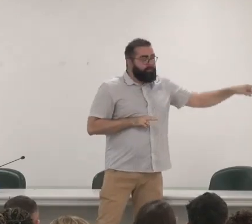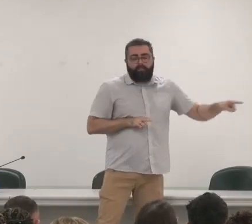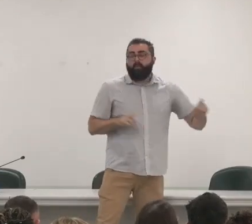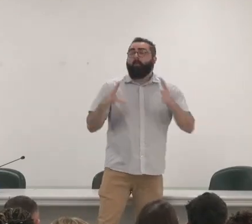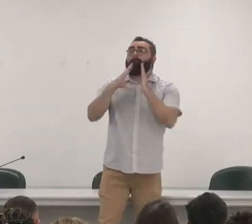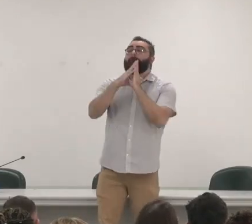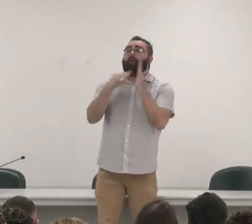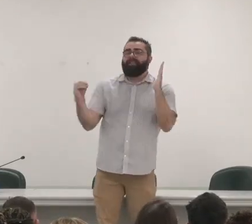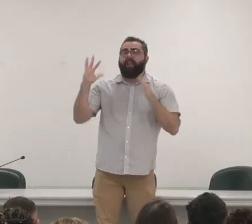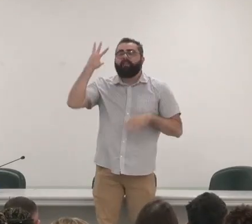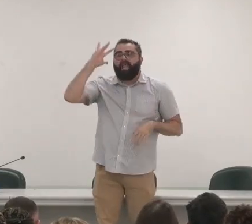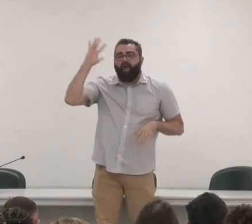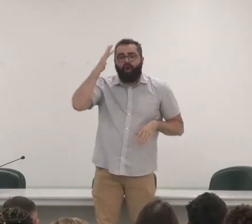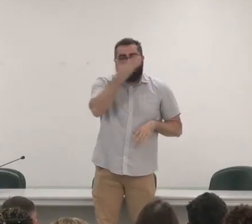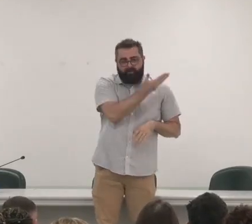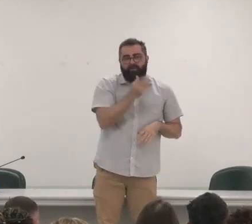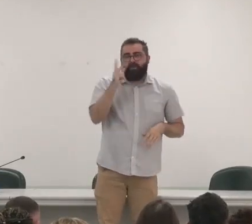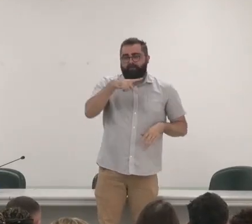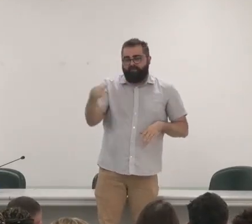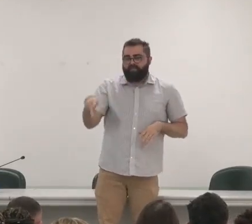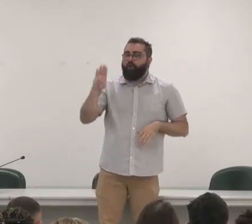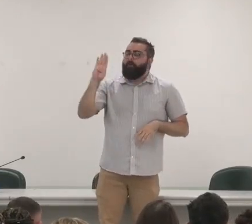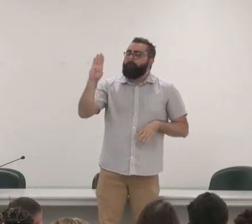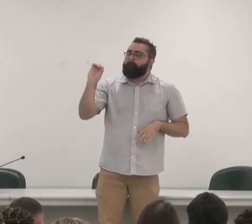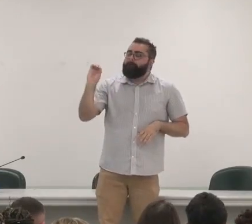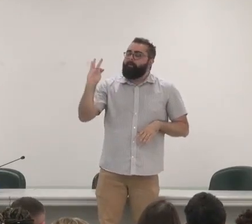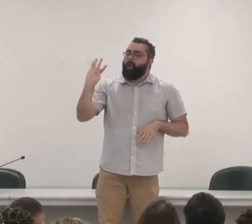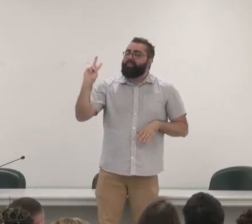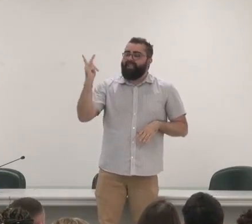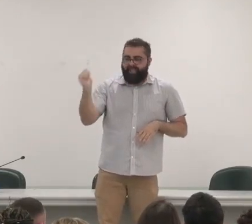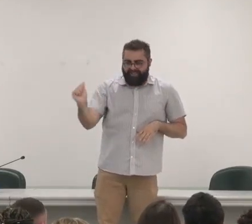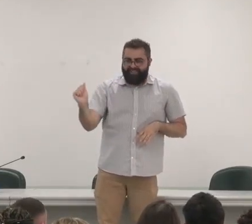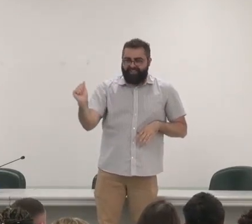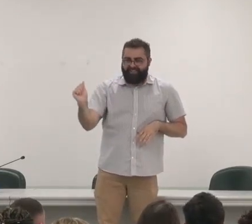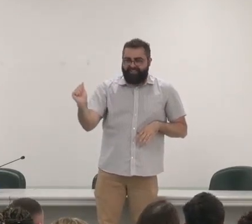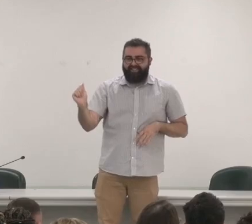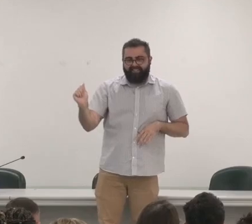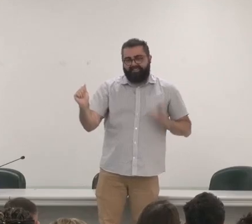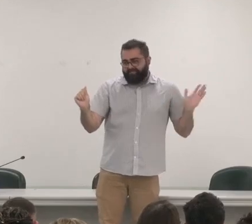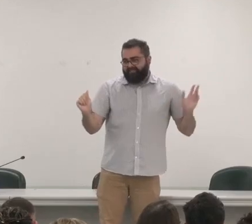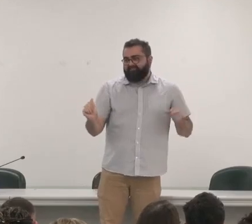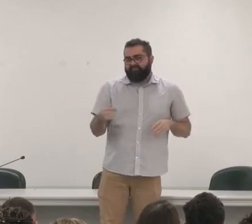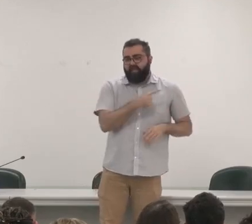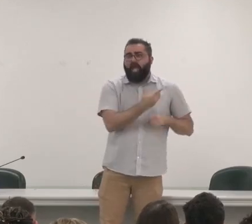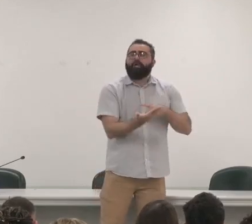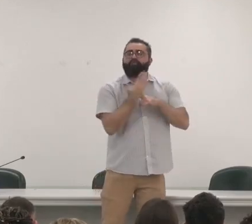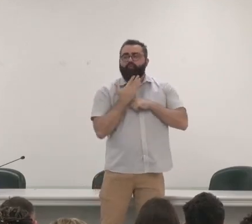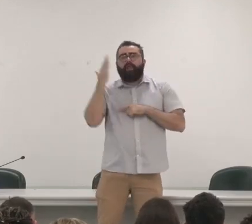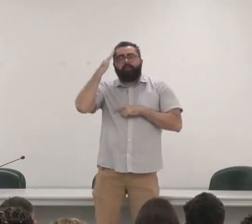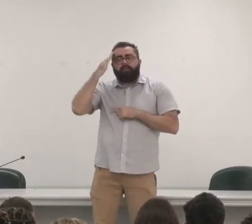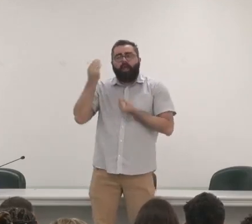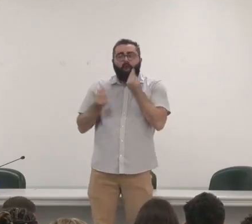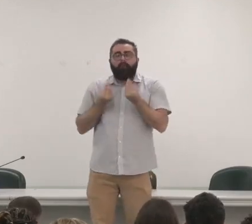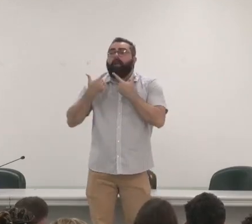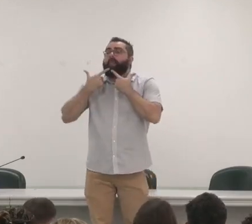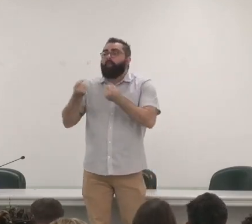Nós usamos esse modelo teórico do professor Botta, que é